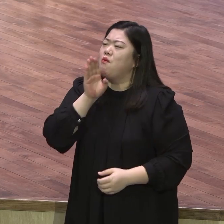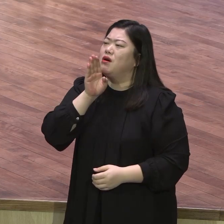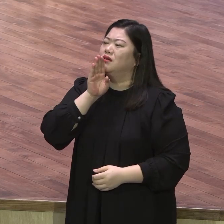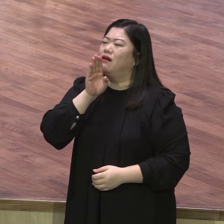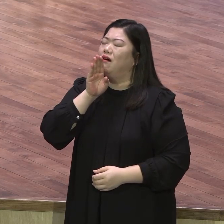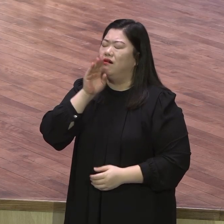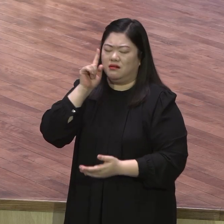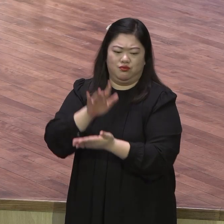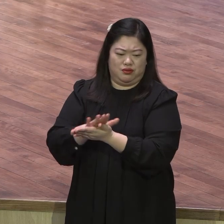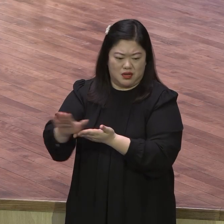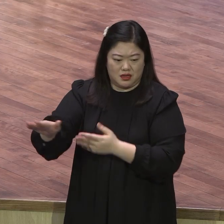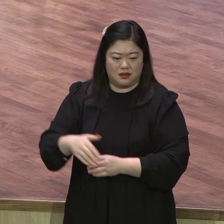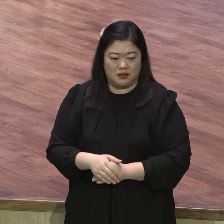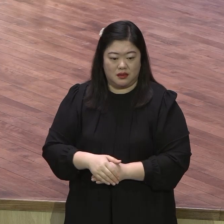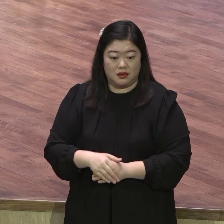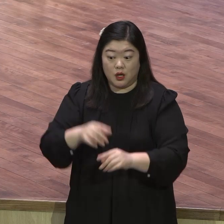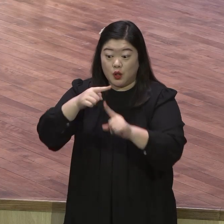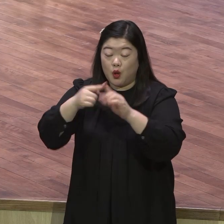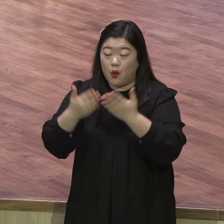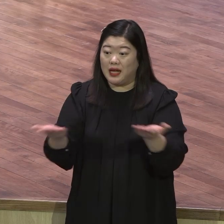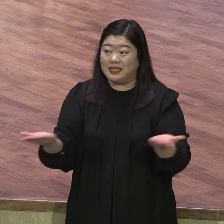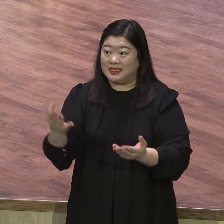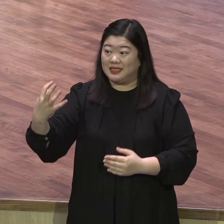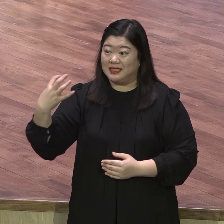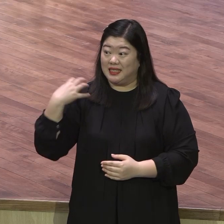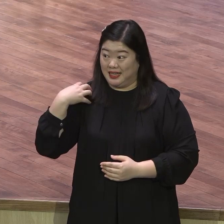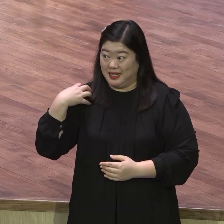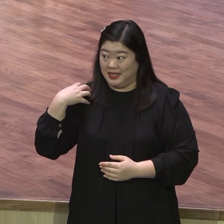직본마트 하면서 내 기분 내 감정 내 실력 아니에요.